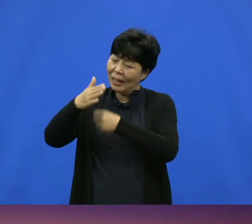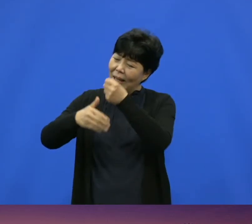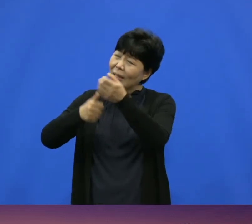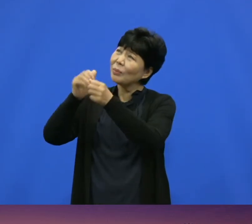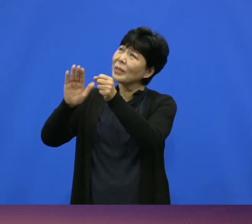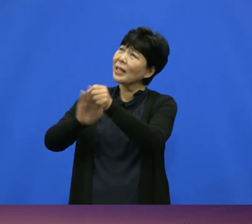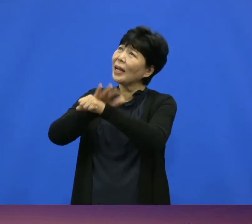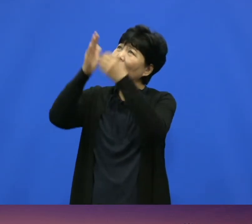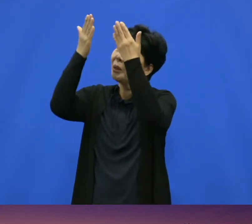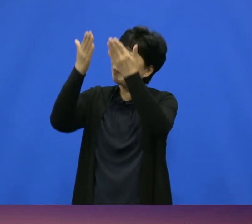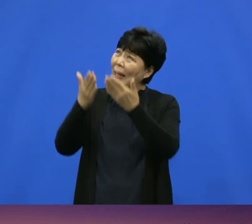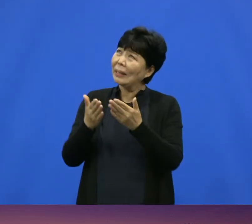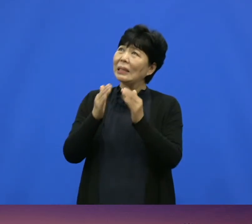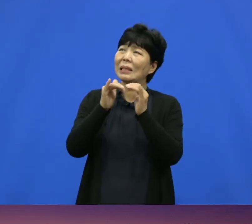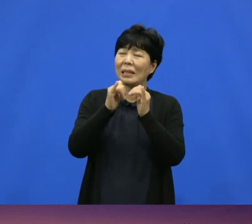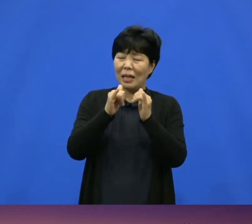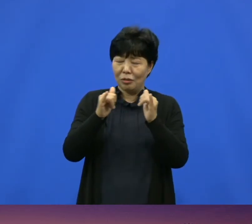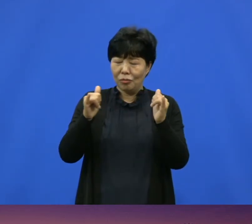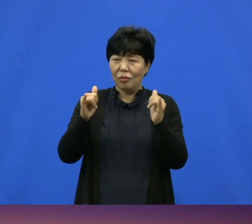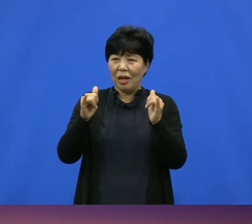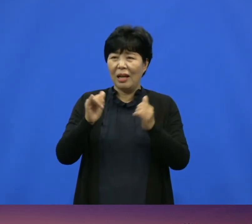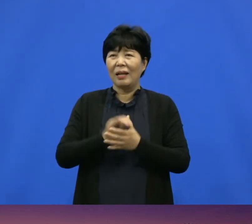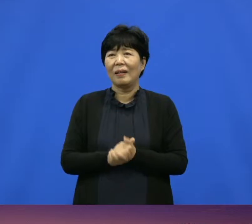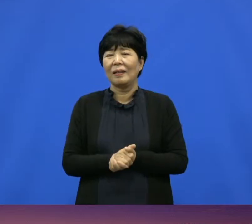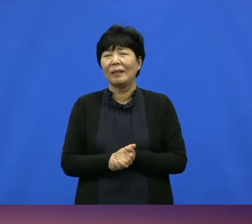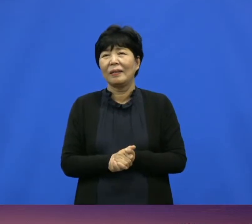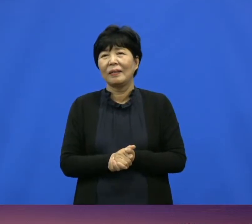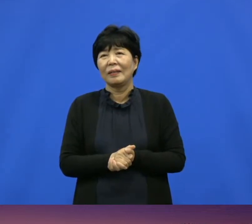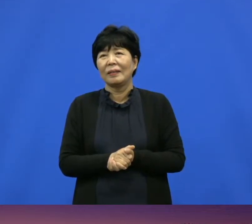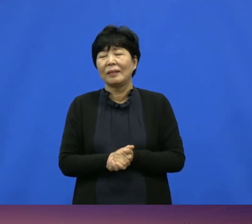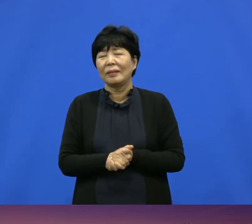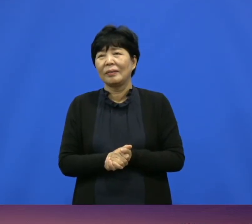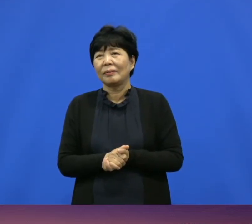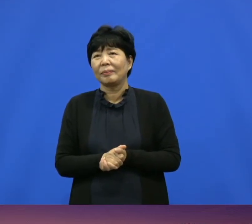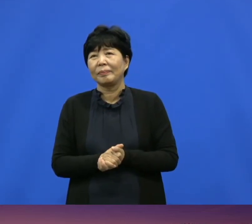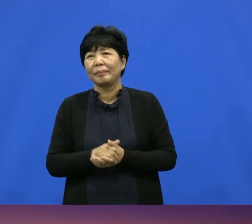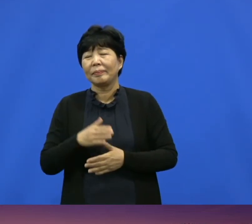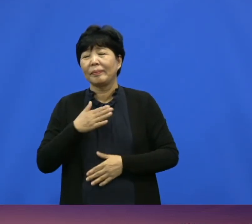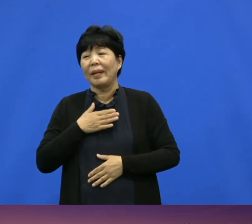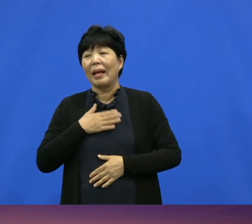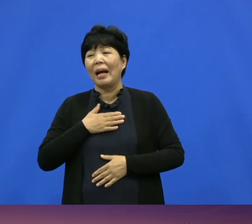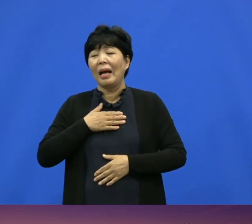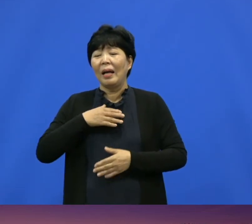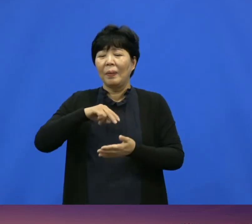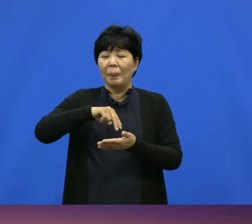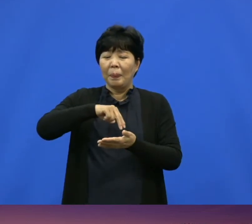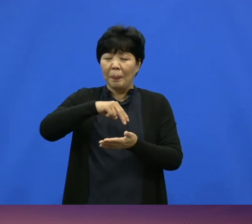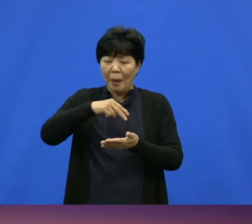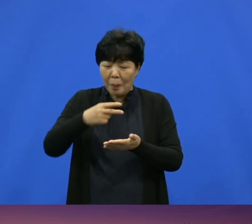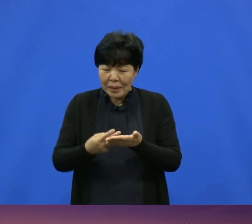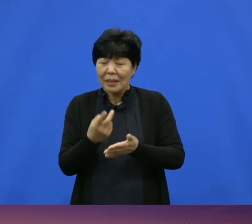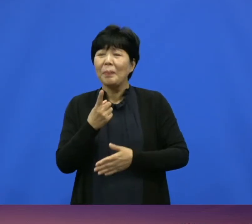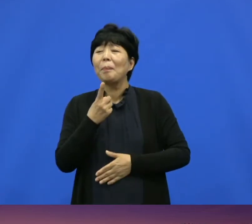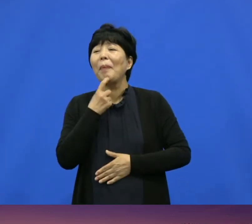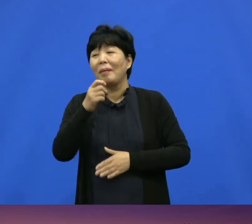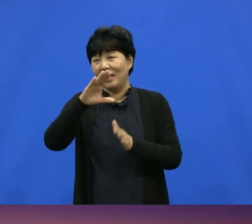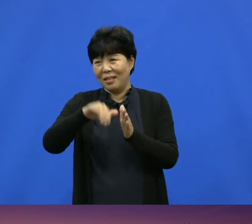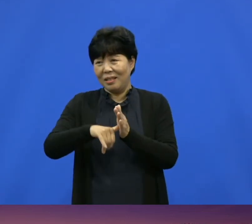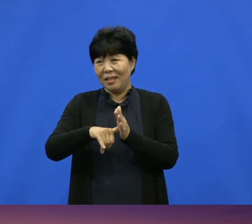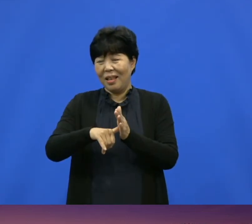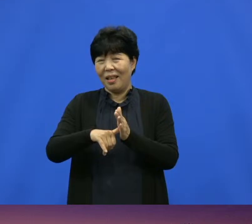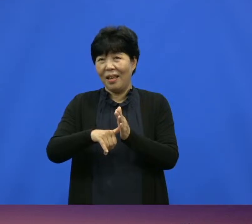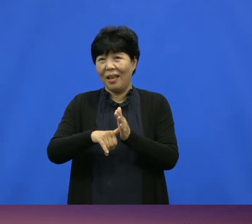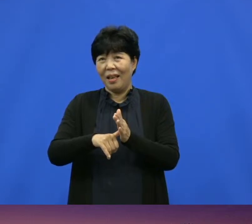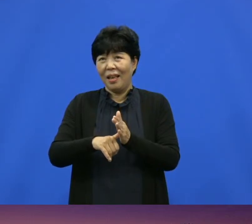여러분, 미끄러질 뻔할 때 그야말로 삶의 위기의 벼랑 끝에 서서 모든 게 끝날